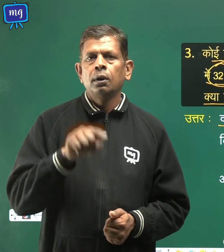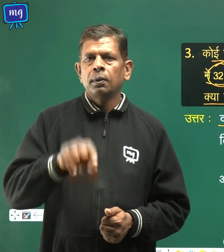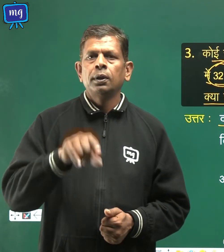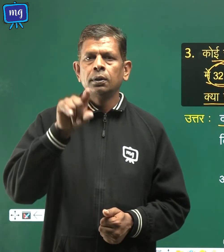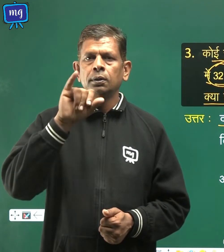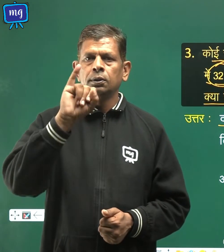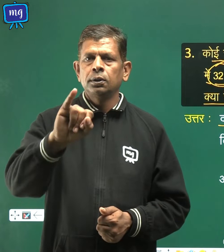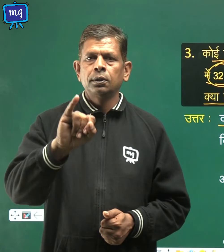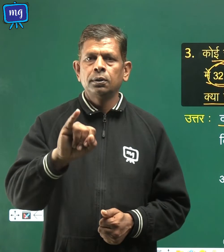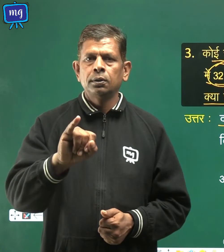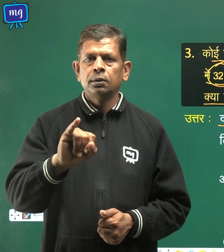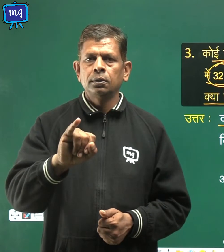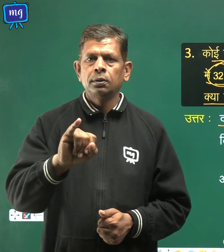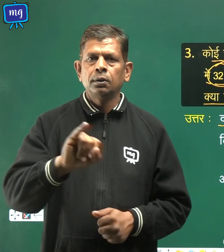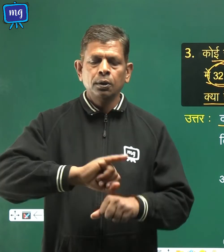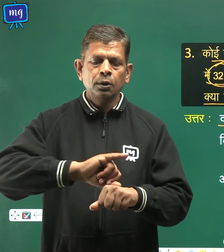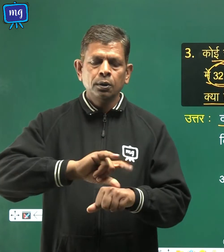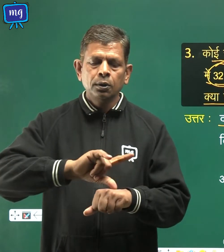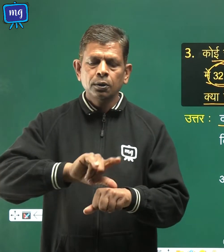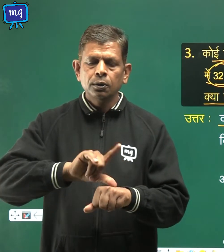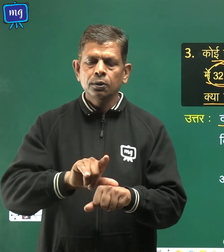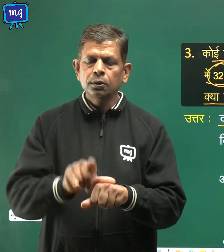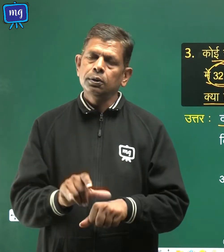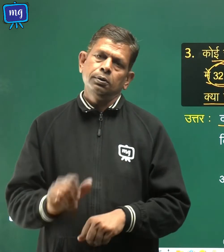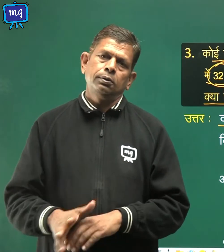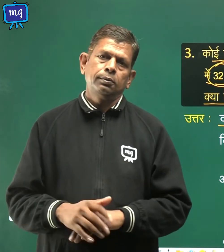1.6 सेकेंड। ठीक है बच्चों।